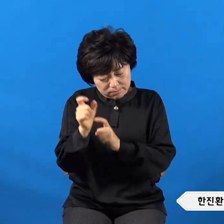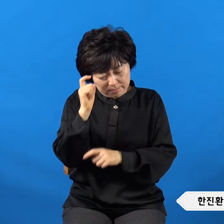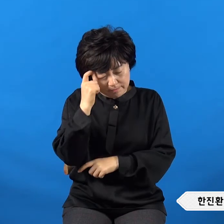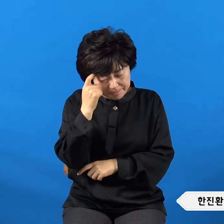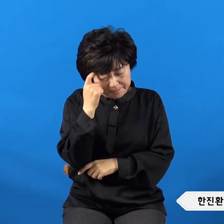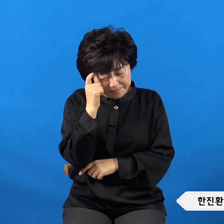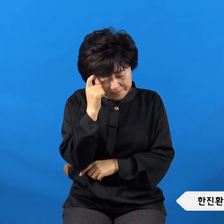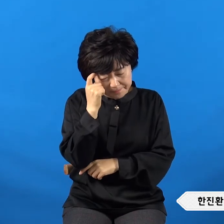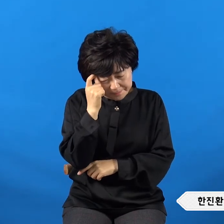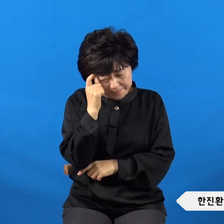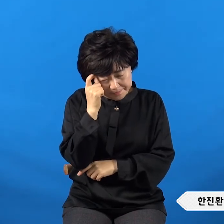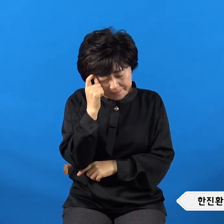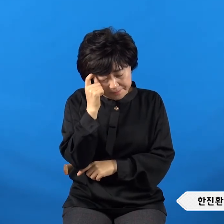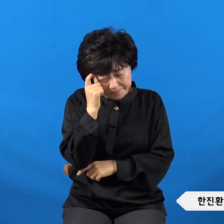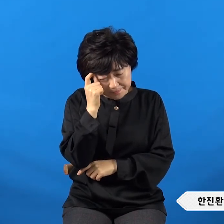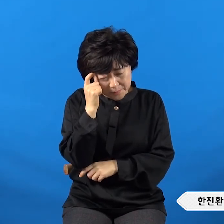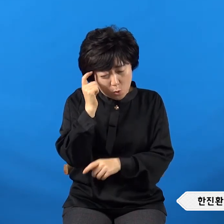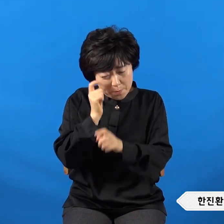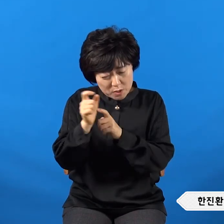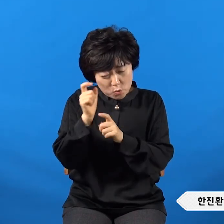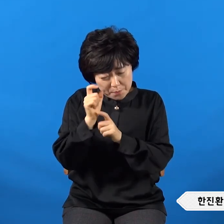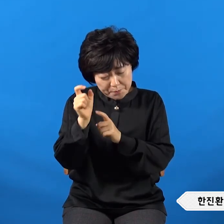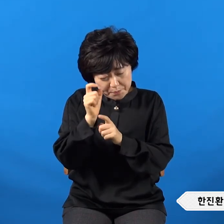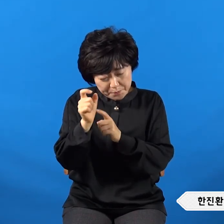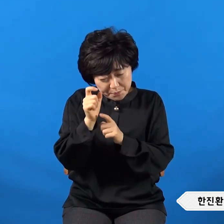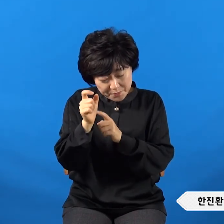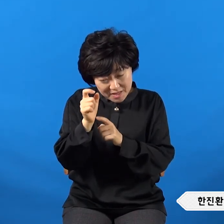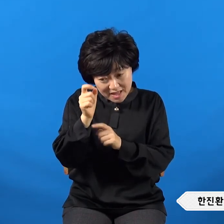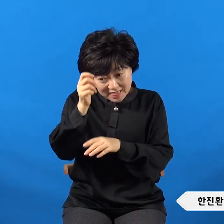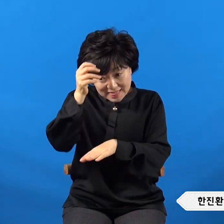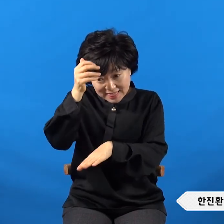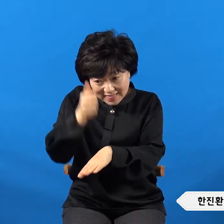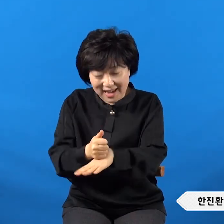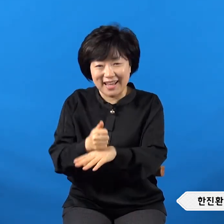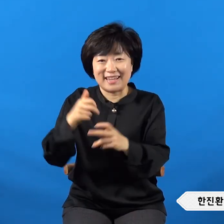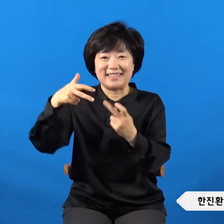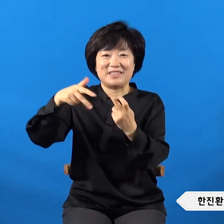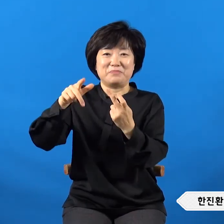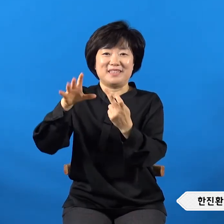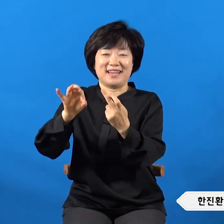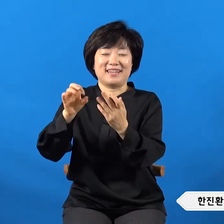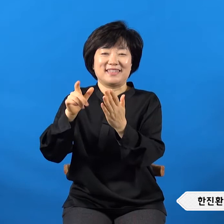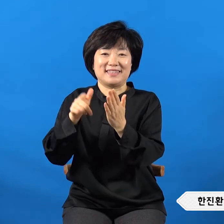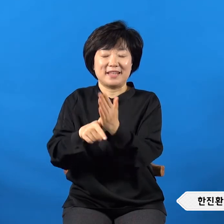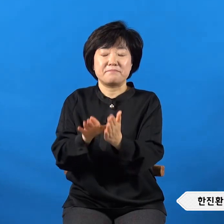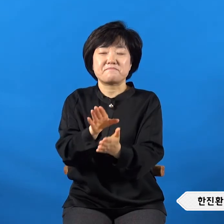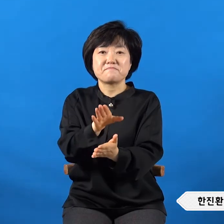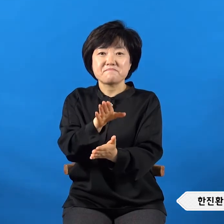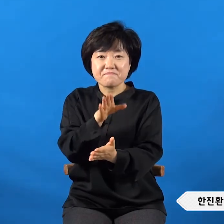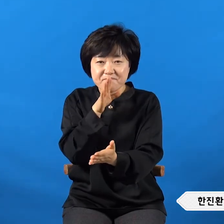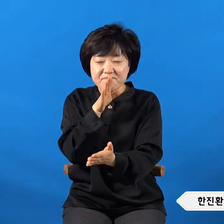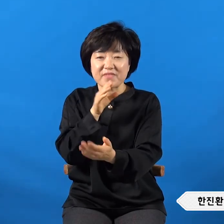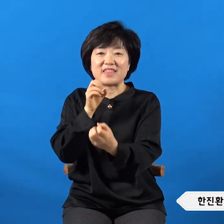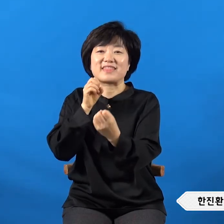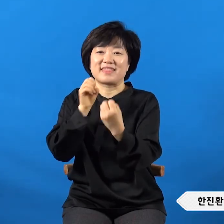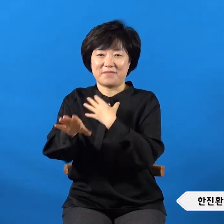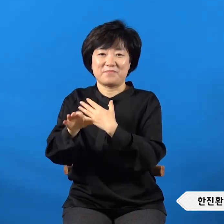한없이 목마르게 만들어 놓고는 마지막 12장에 가서 빵 하고 정답을 터뜨리는